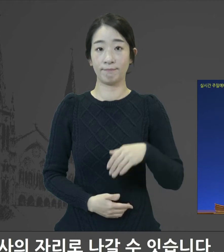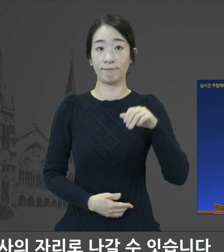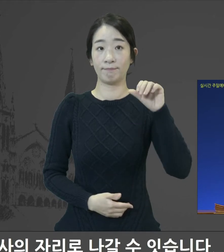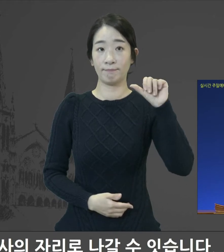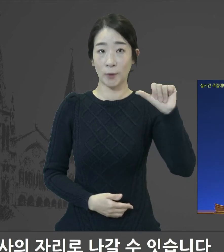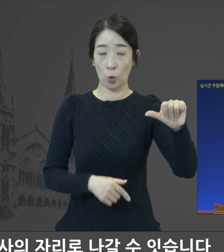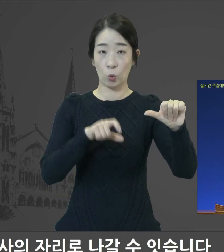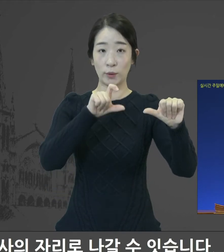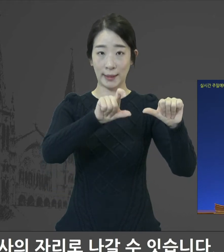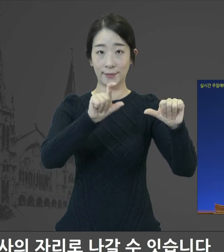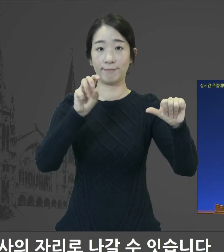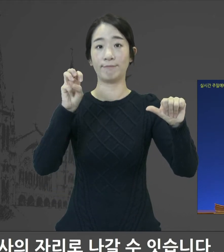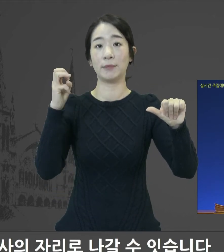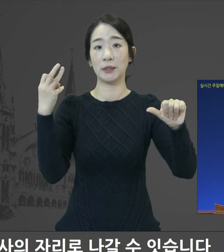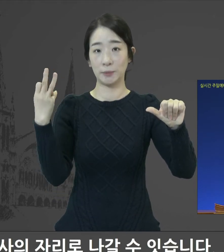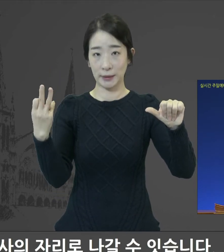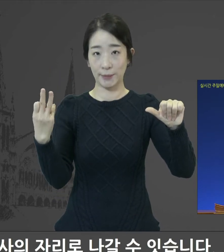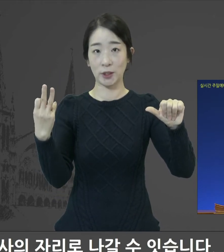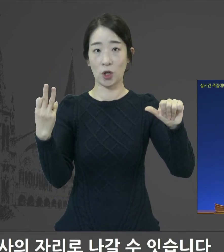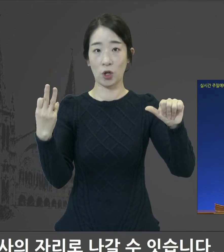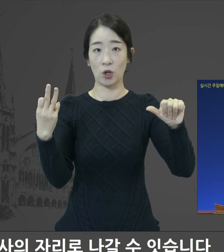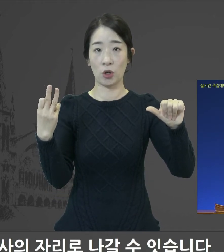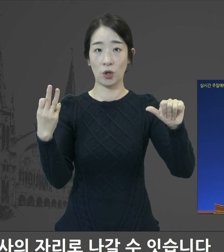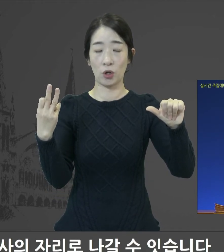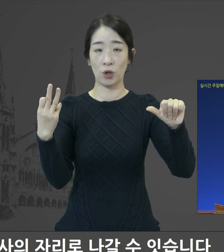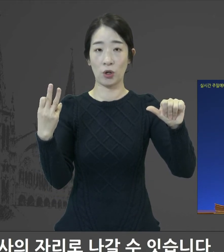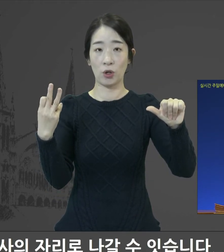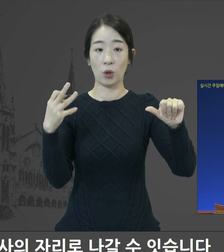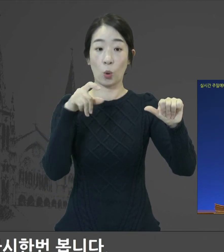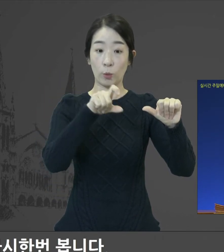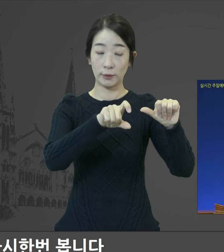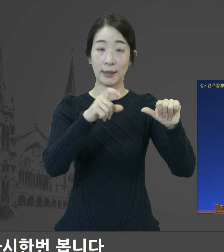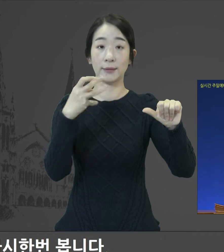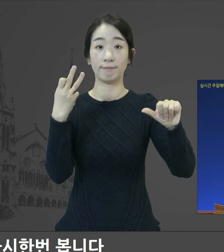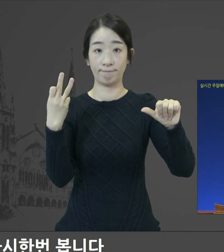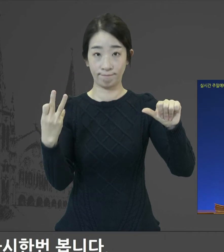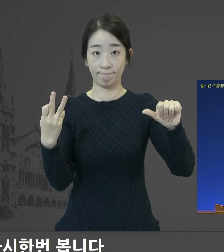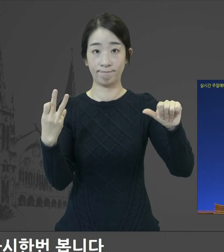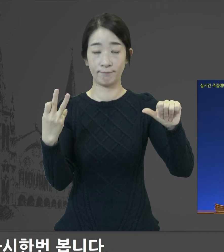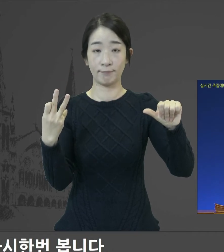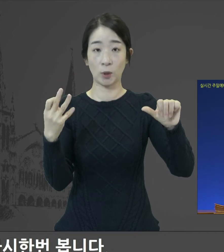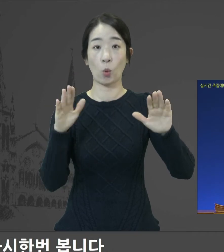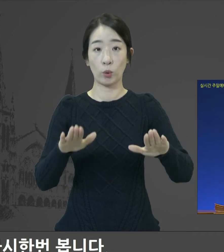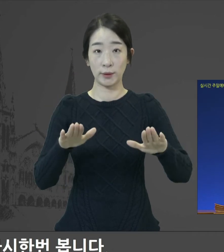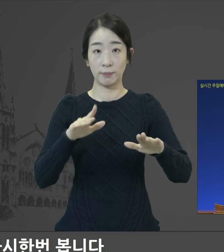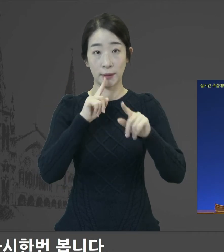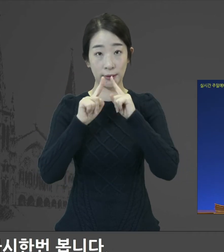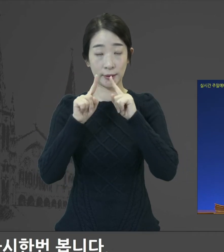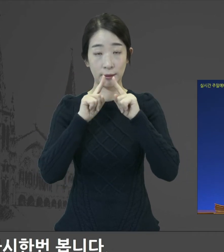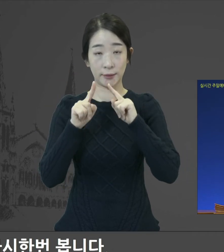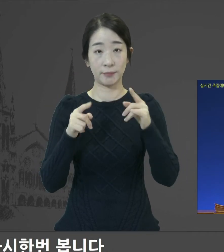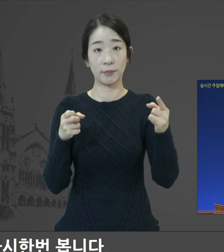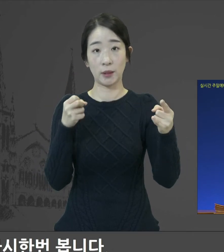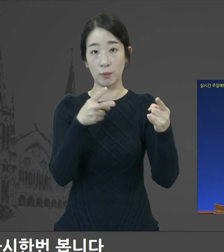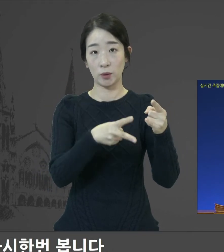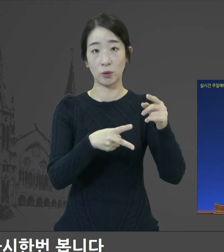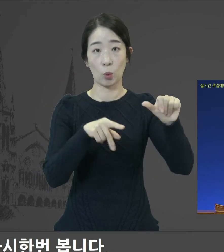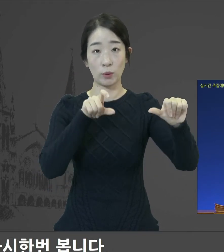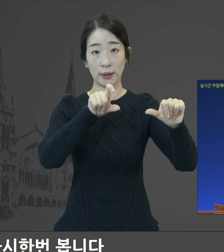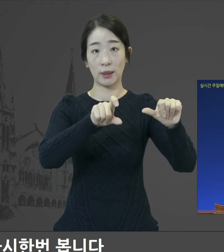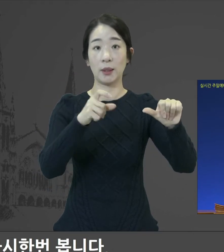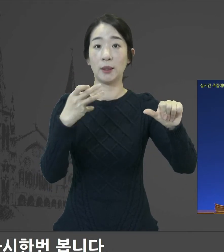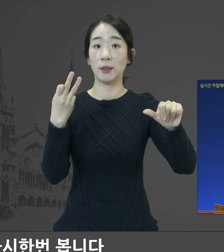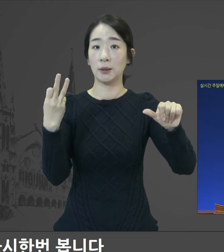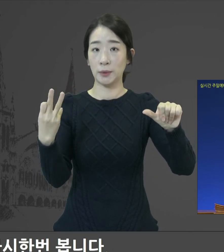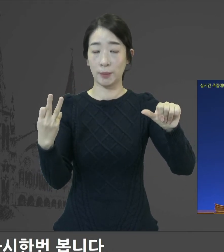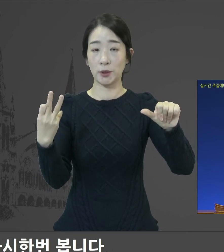13절 말씀을 다시 한번 우리 눈여겨보십시다. 13절 말씀, 내용이 조금 추상적이지만 우리